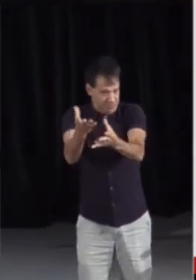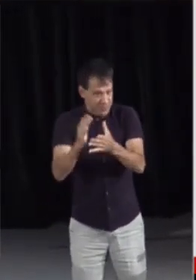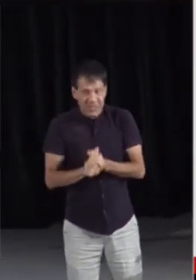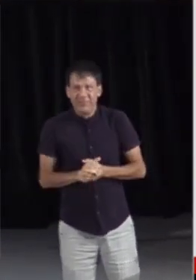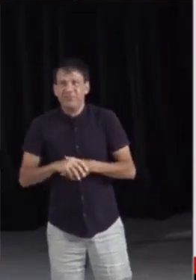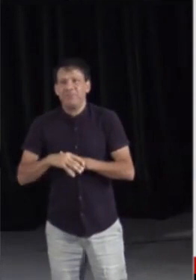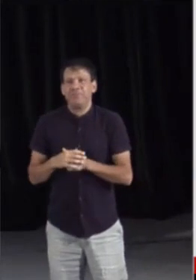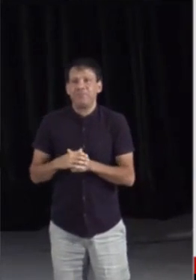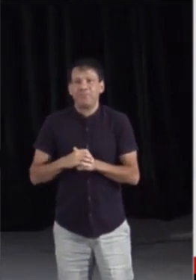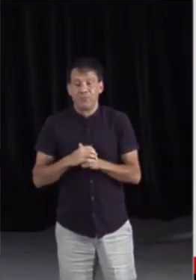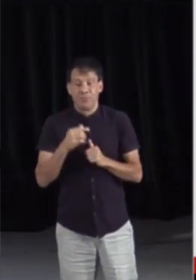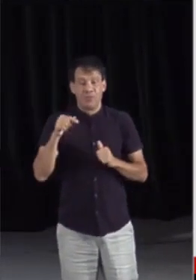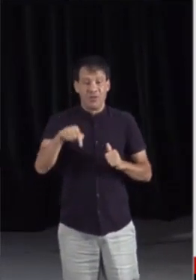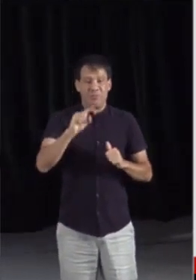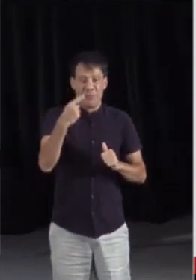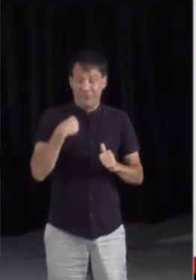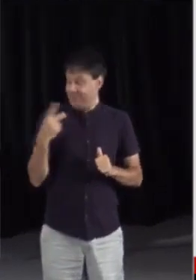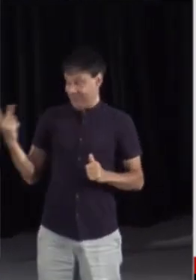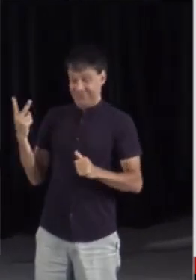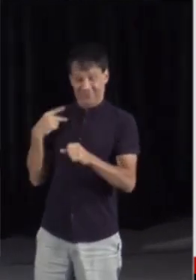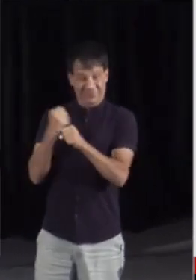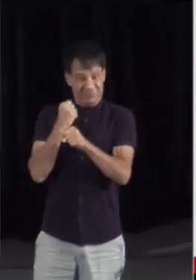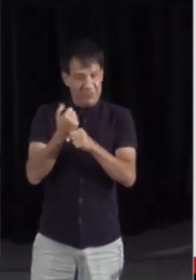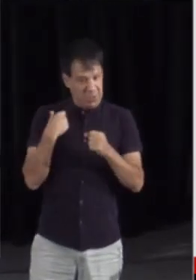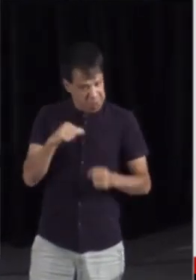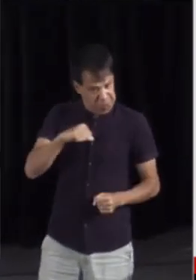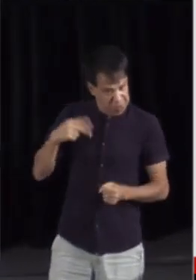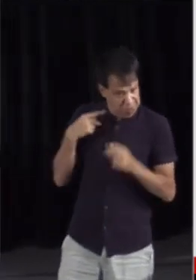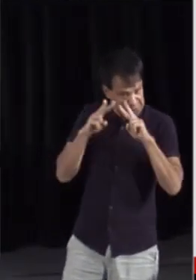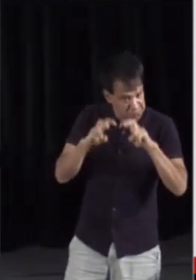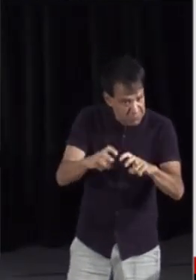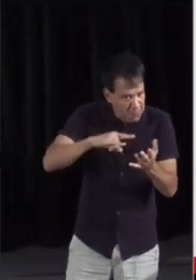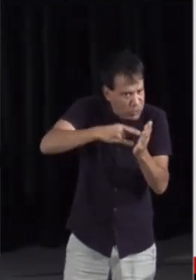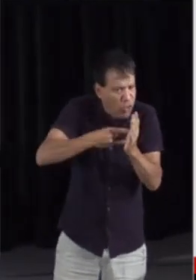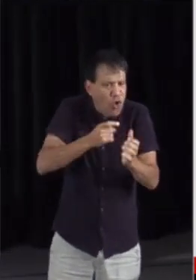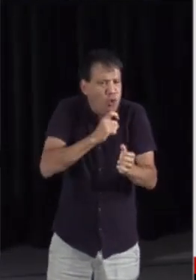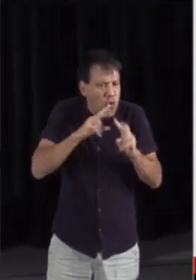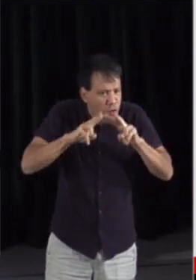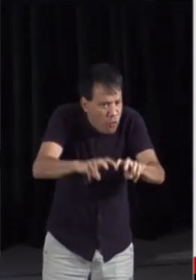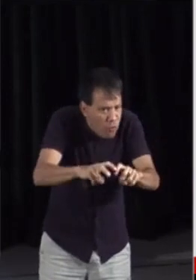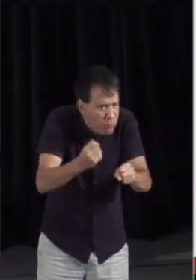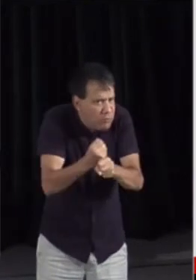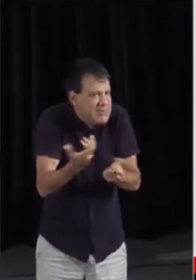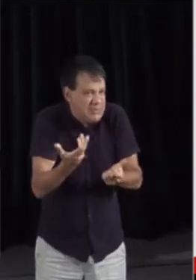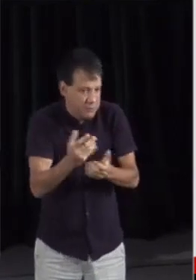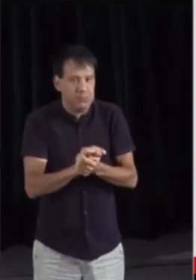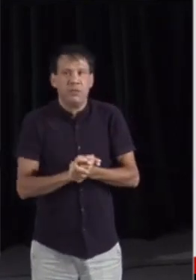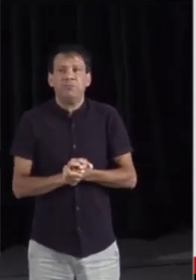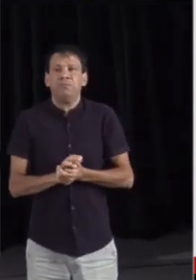Hay dos cuestiones, como comentaba Raiko, y a continuación una serie de conclusiones. Efectivamente, en el trabajo que hemos llevado a cabo a nivel